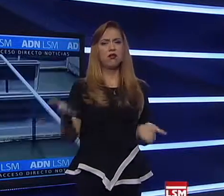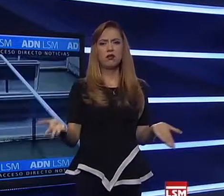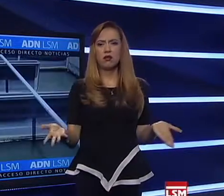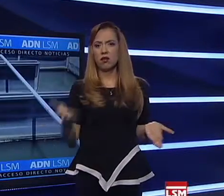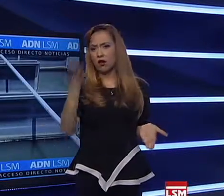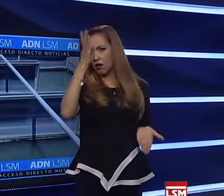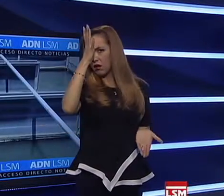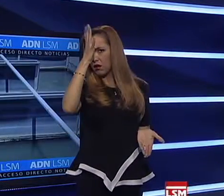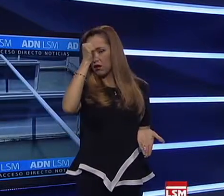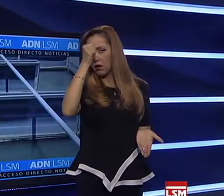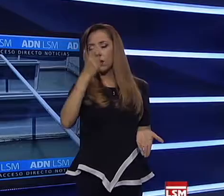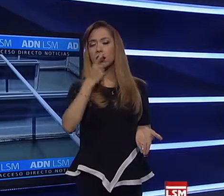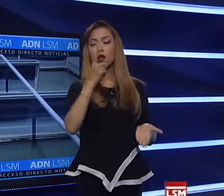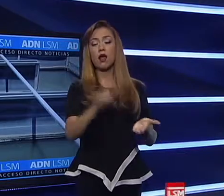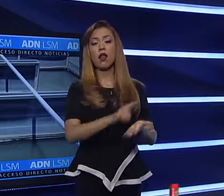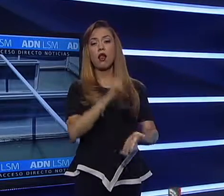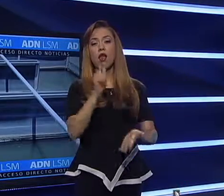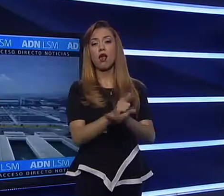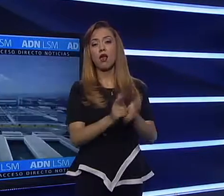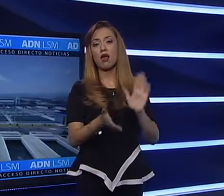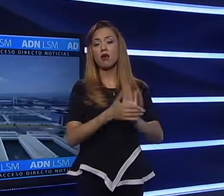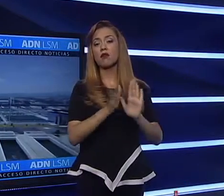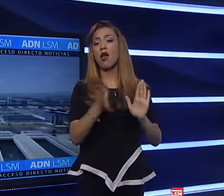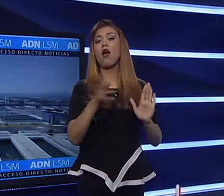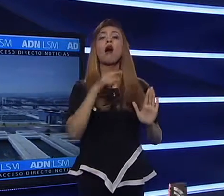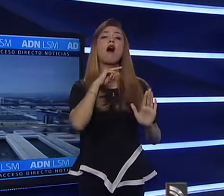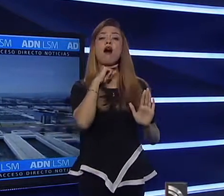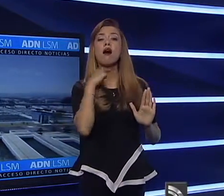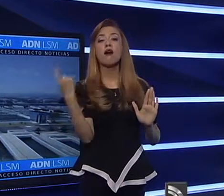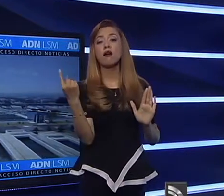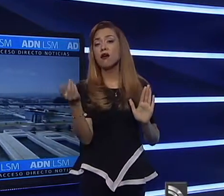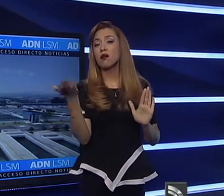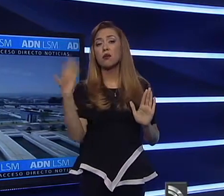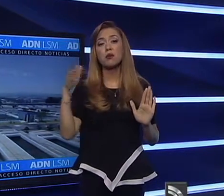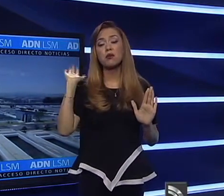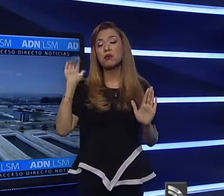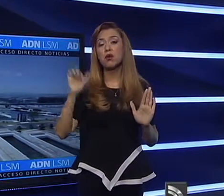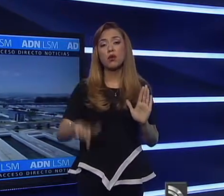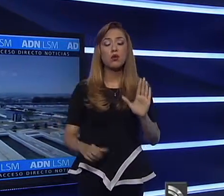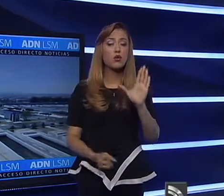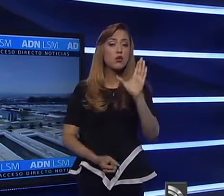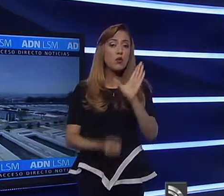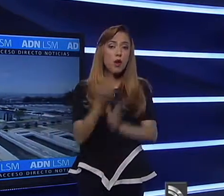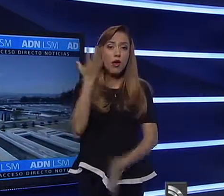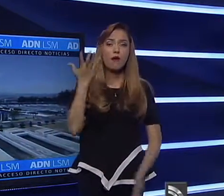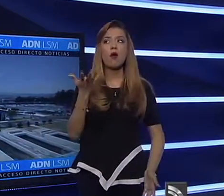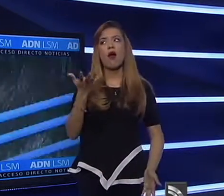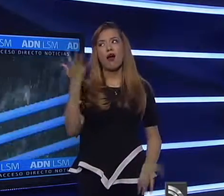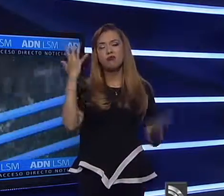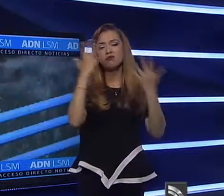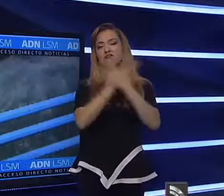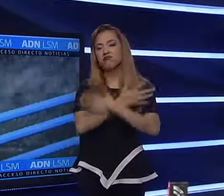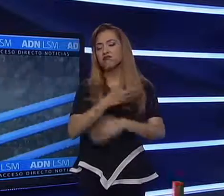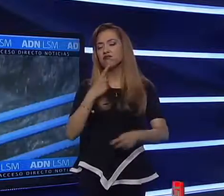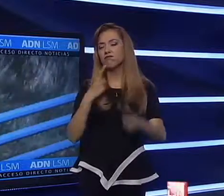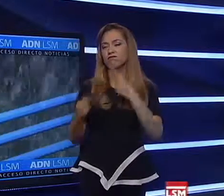abrogada Ley de Adquisiciones y Obras Públicas.